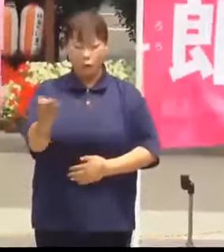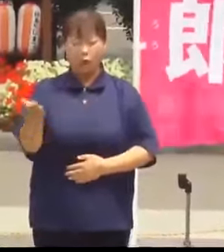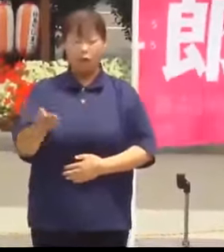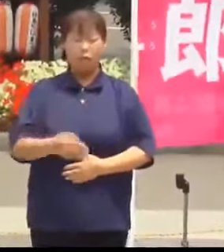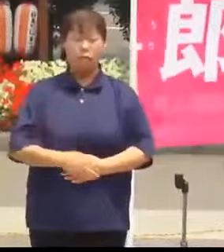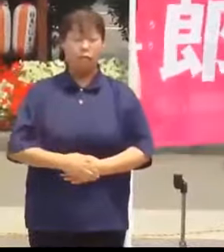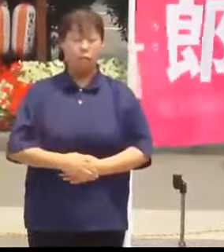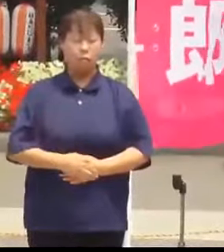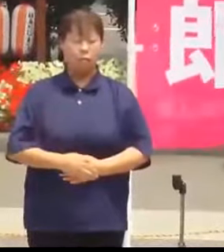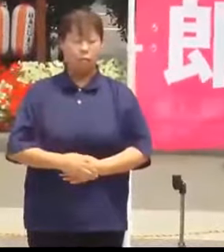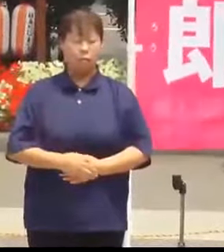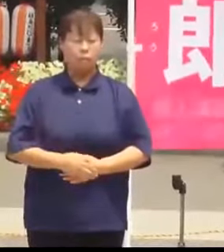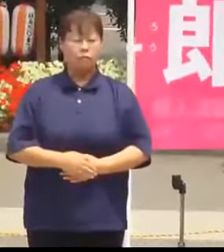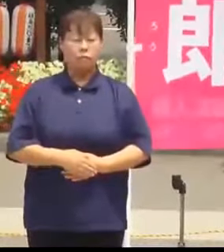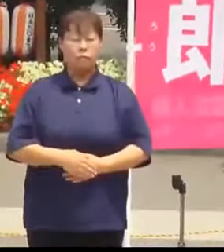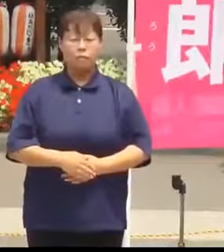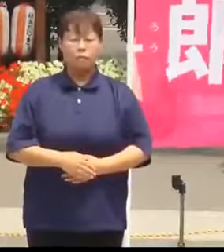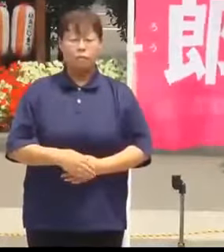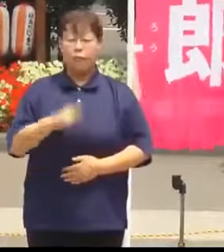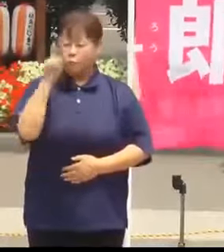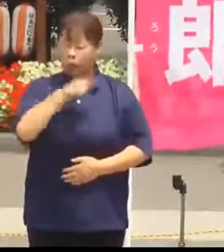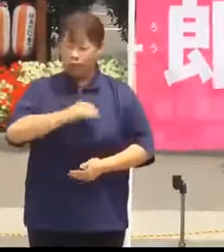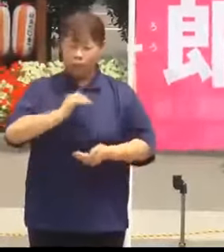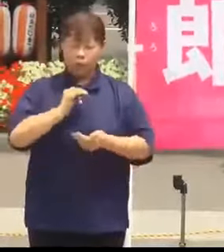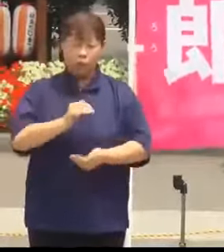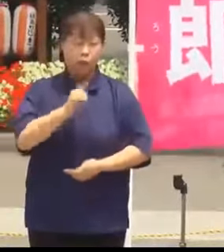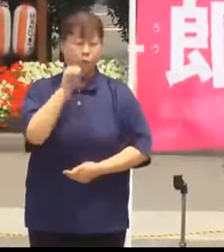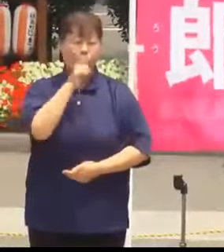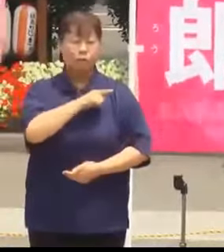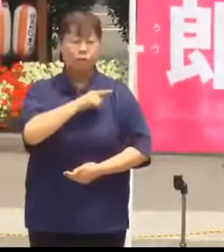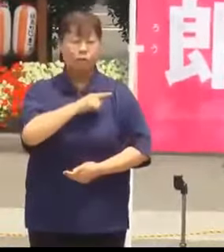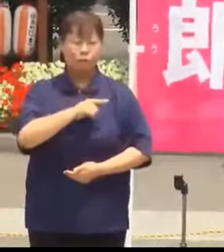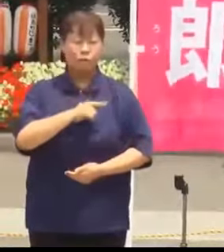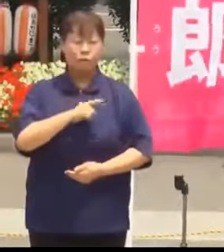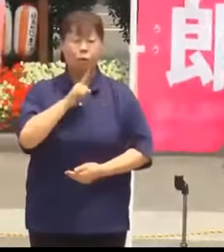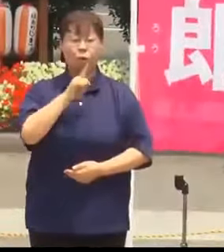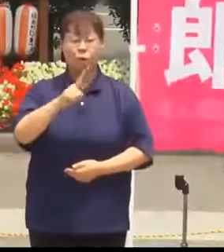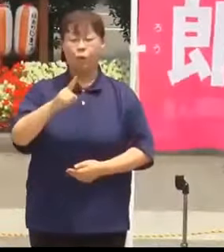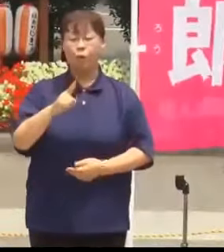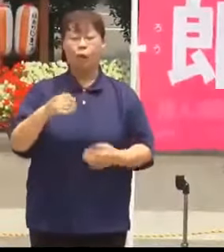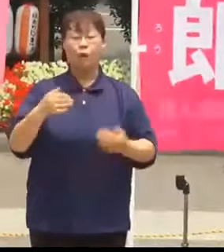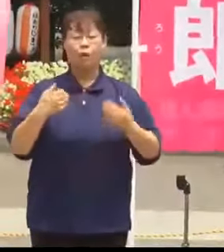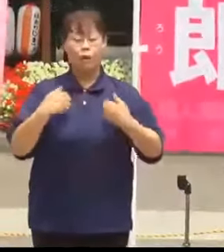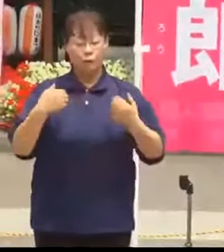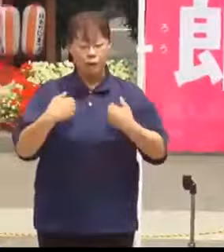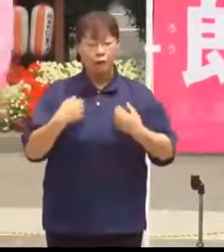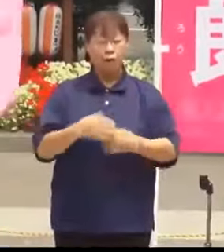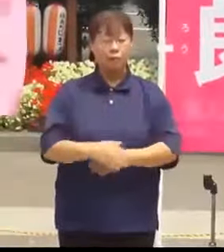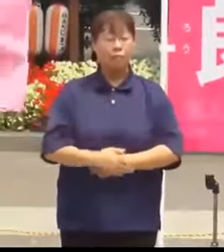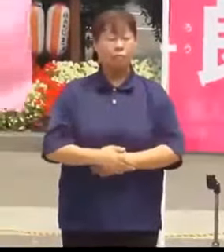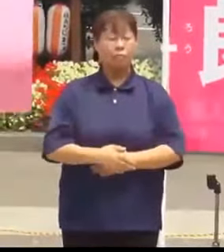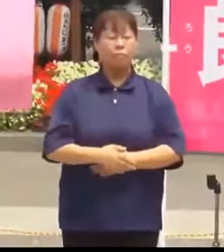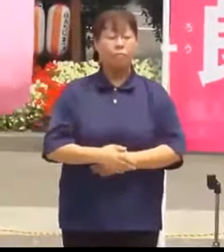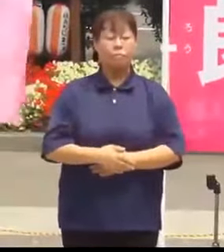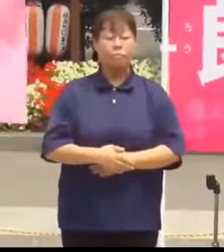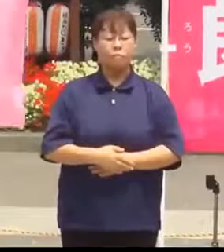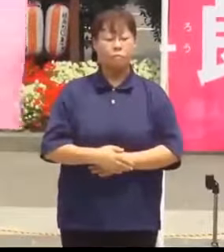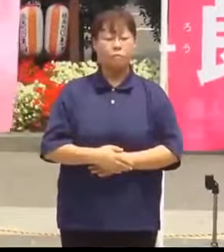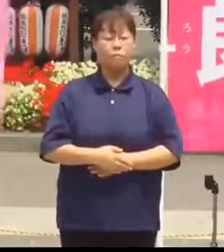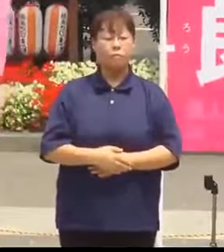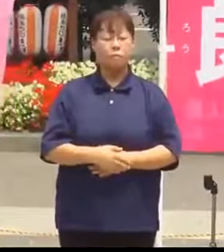地べた這いずり回ってでもやっちゃいけないってことを表現しなくてどうすんだってことですよ圧倒的に